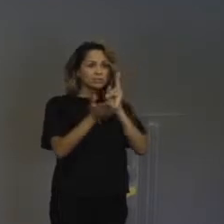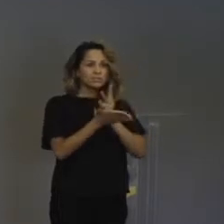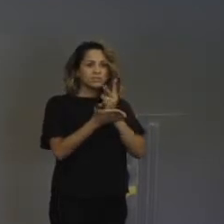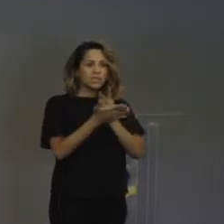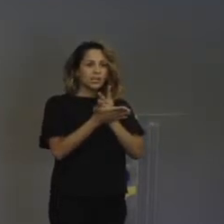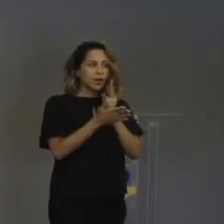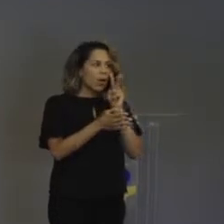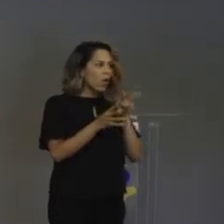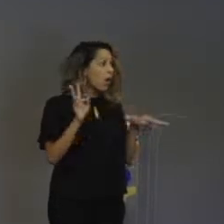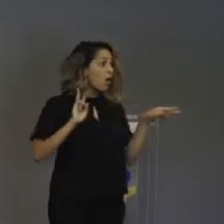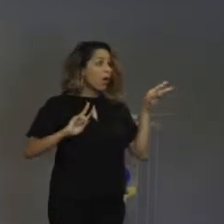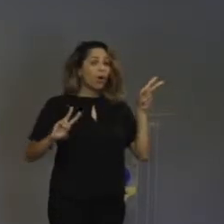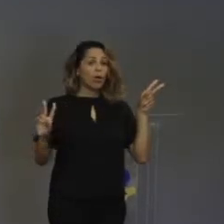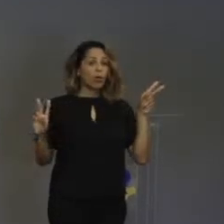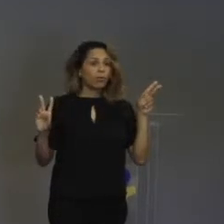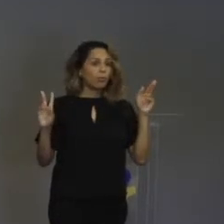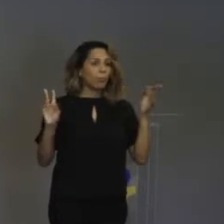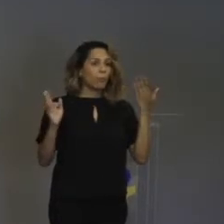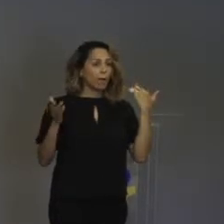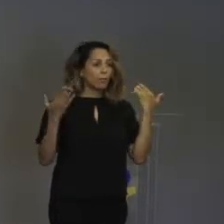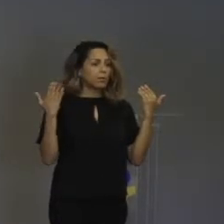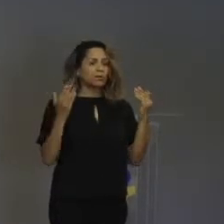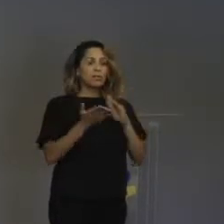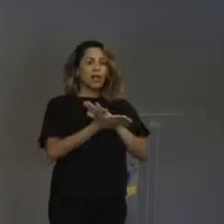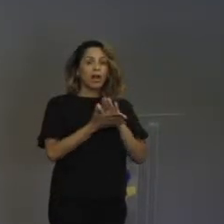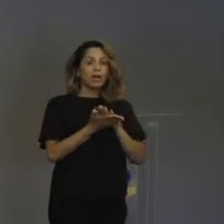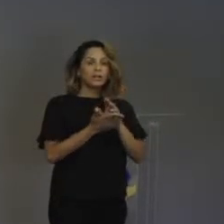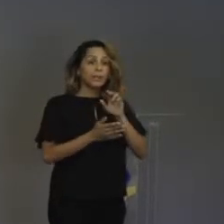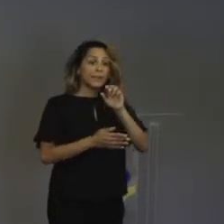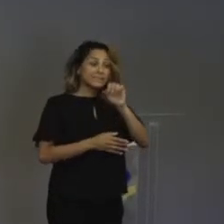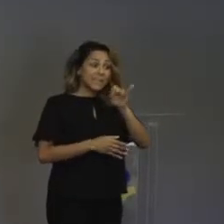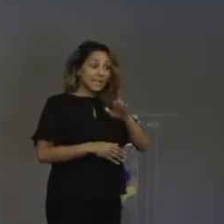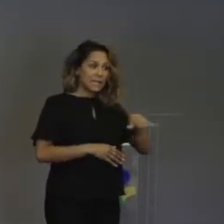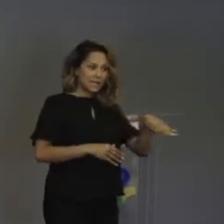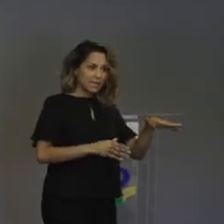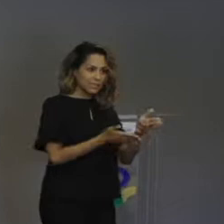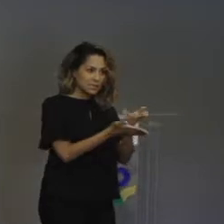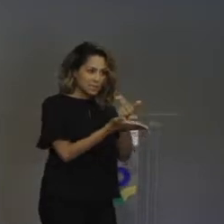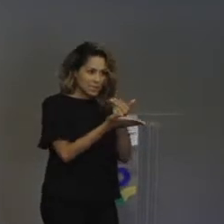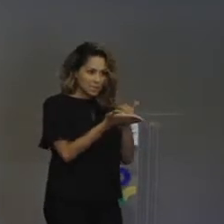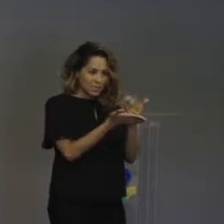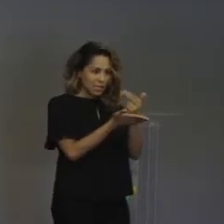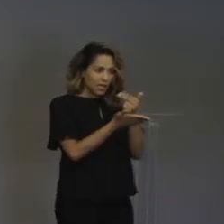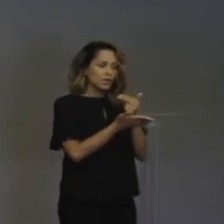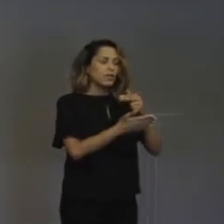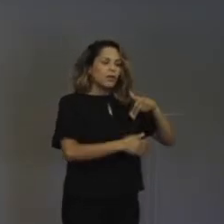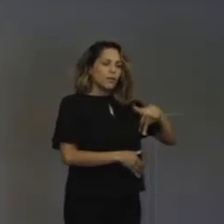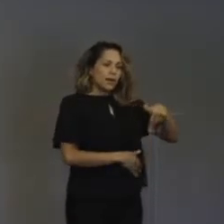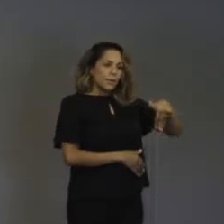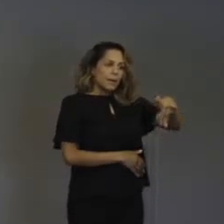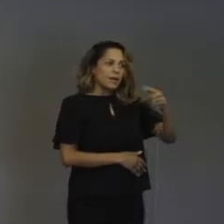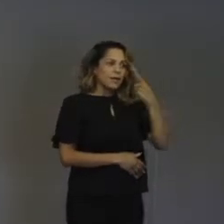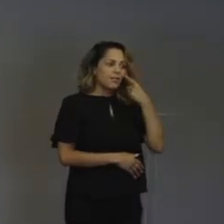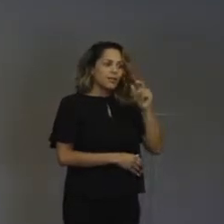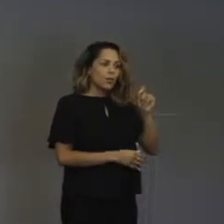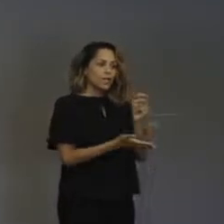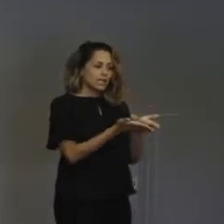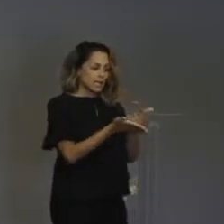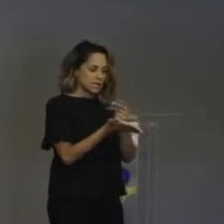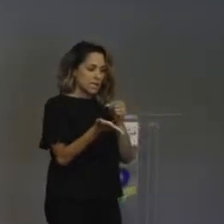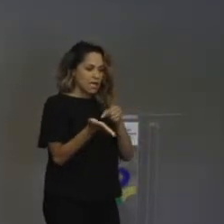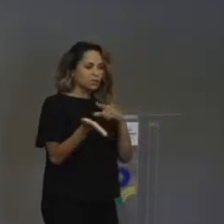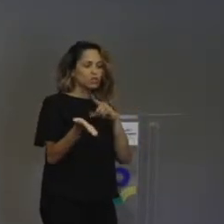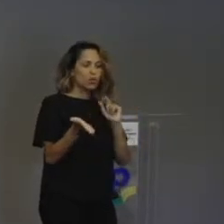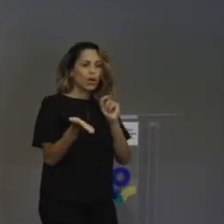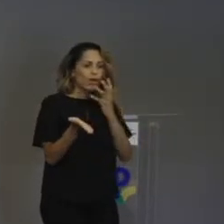tio Arnaldo, aí tem a florzinha onde o cachorro tinha feito xixi, e tem as coisas